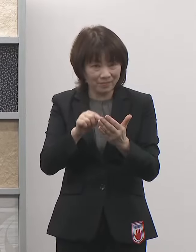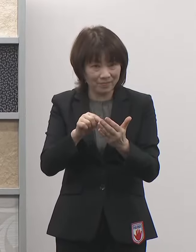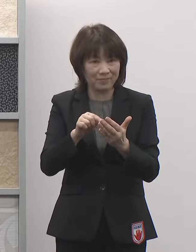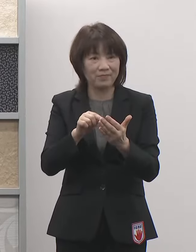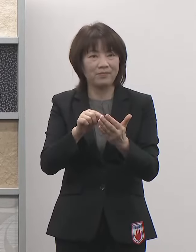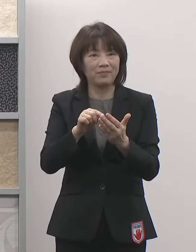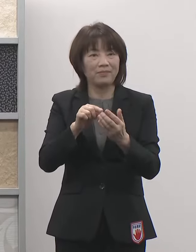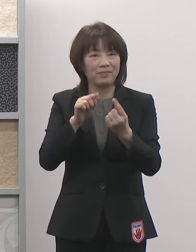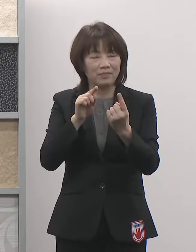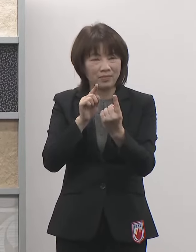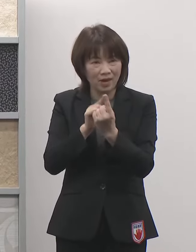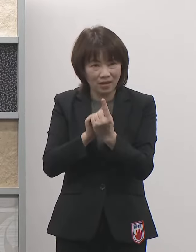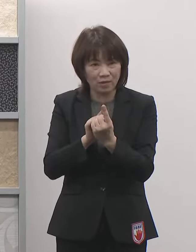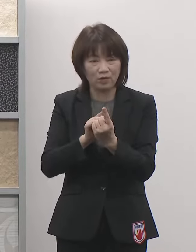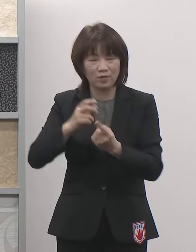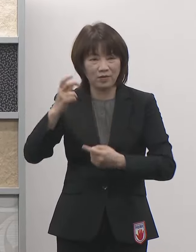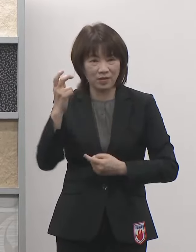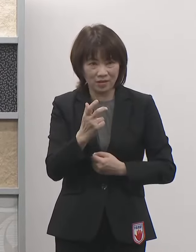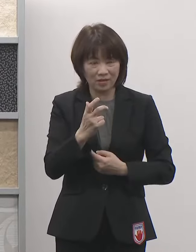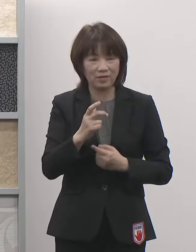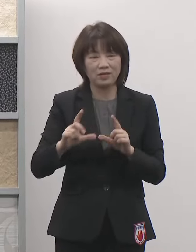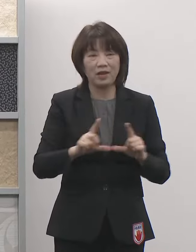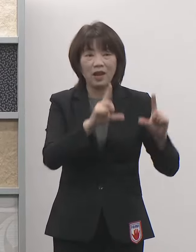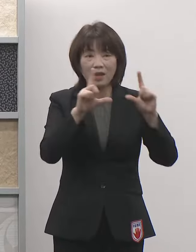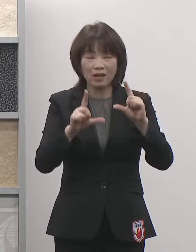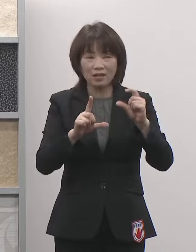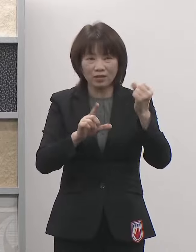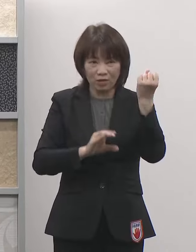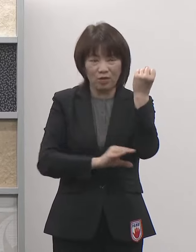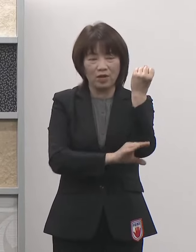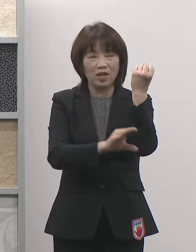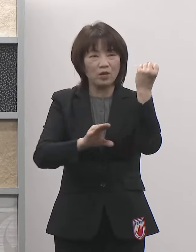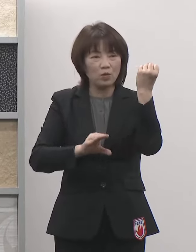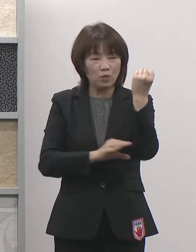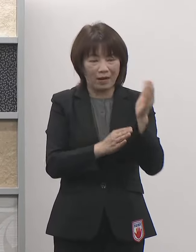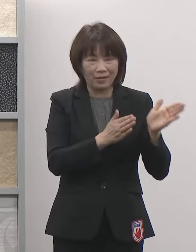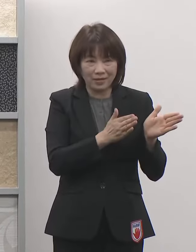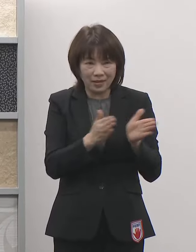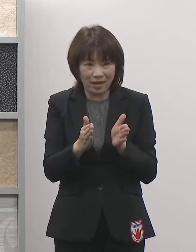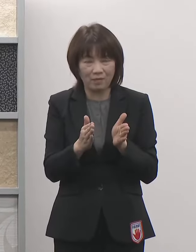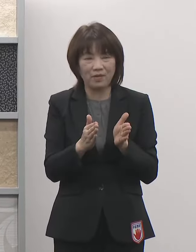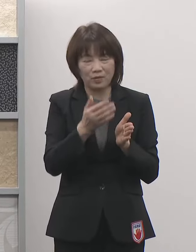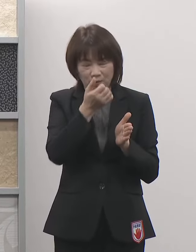に対するその強靭化を図るインフラ整備に重点を置いていきたいと思っています。